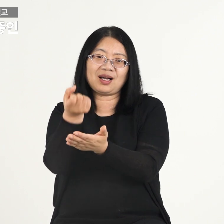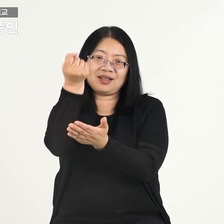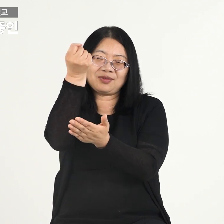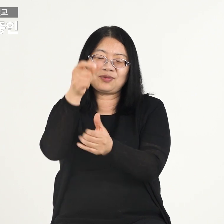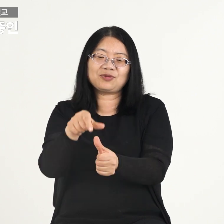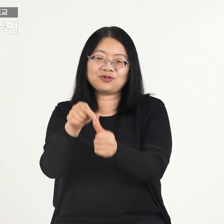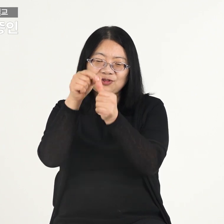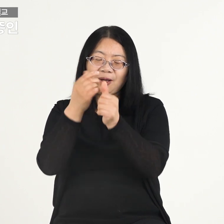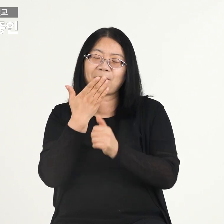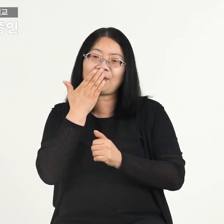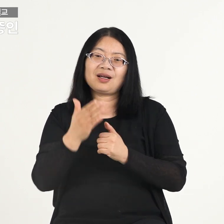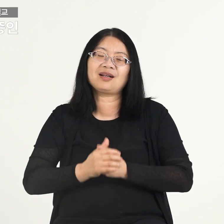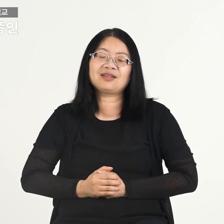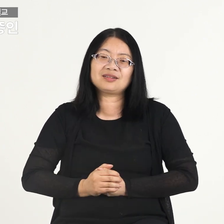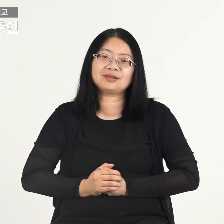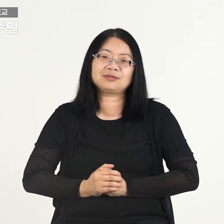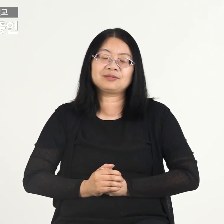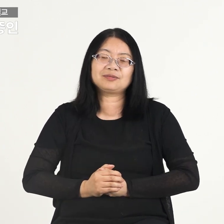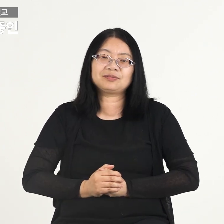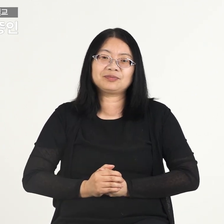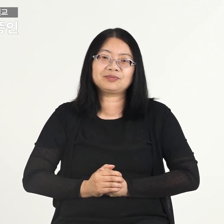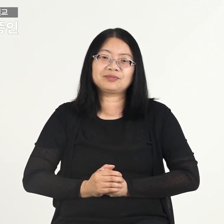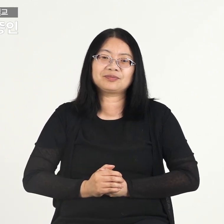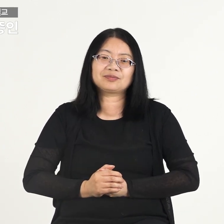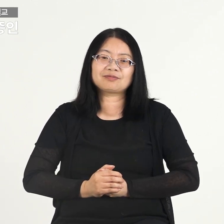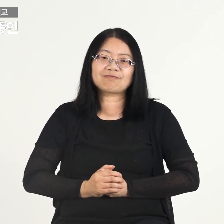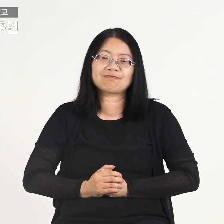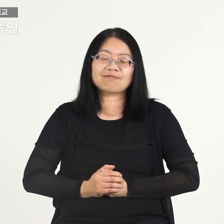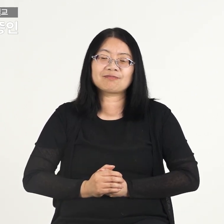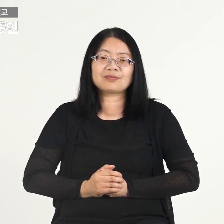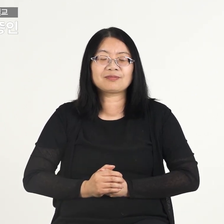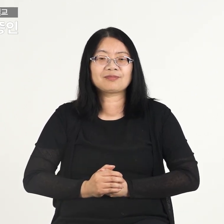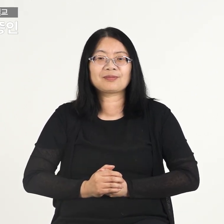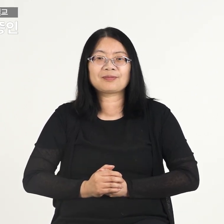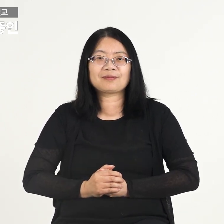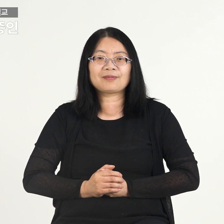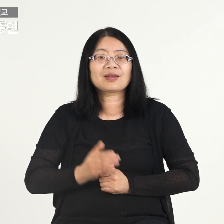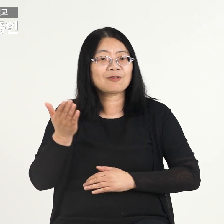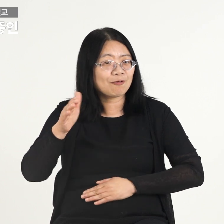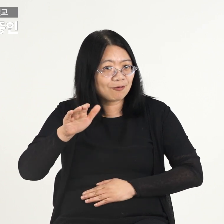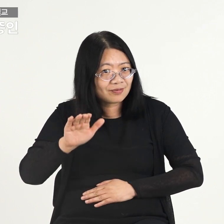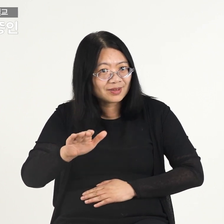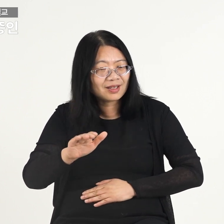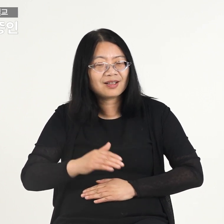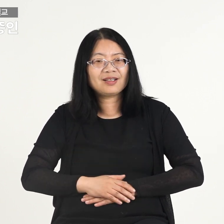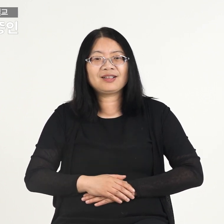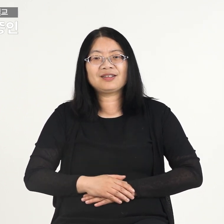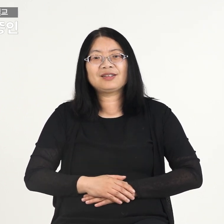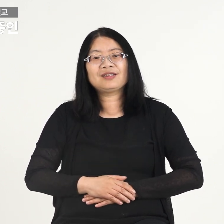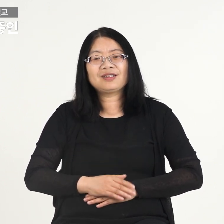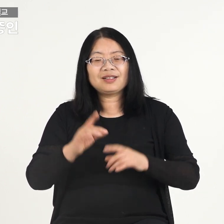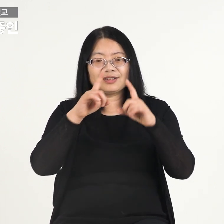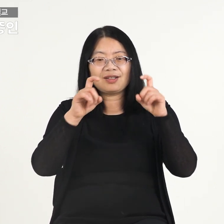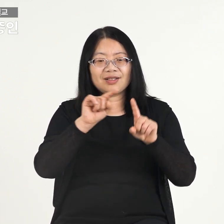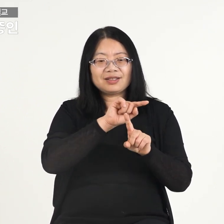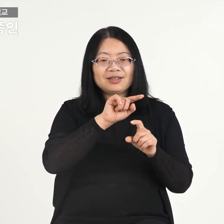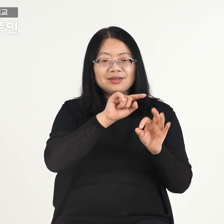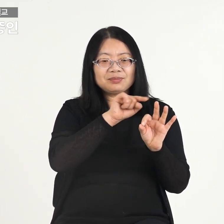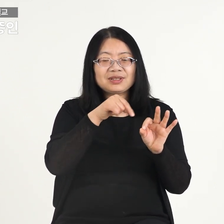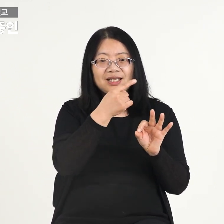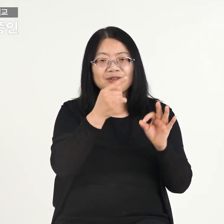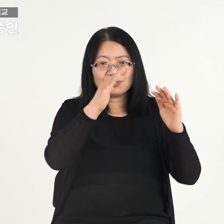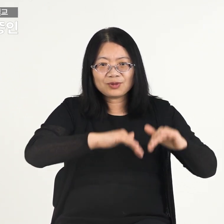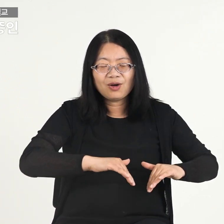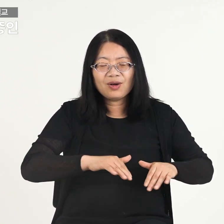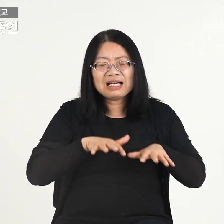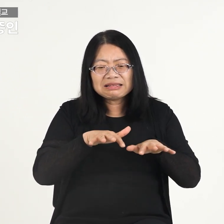건짐을 받을 것이다. 자, 그런데 성 10분의 1이 무너지고 지진에